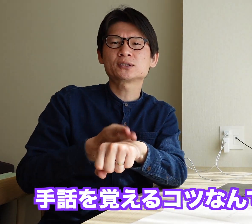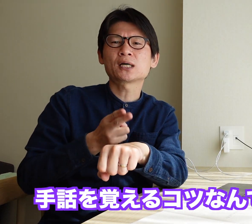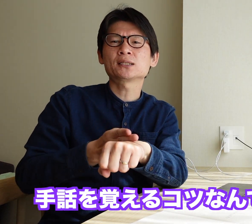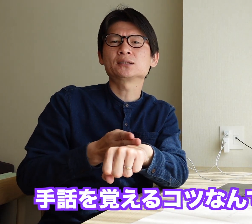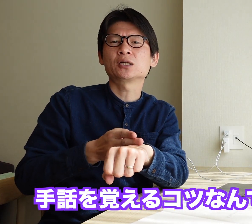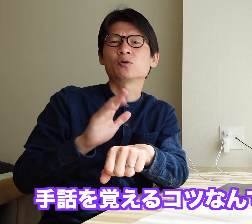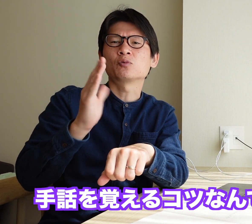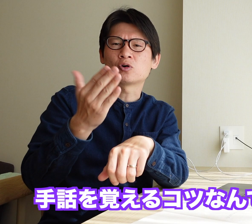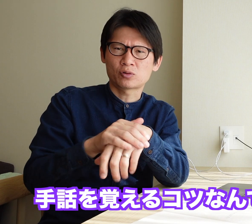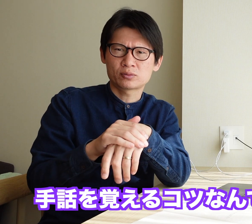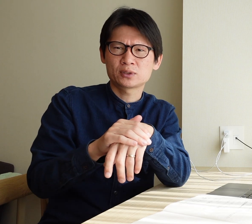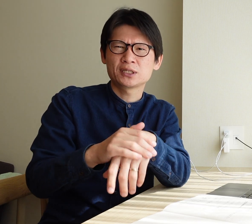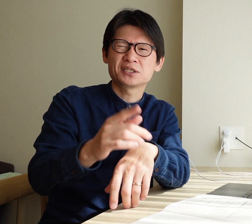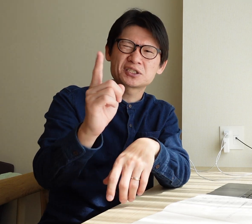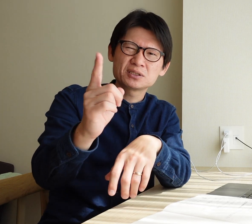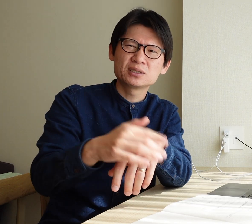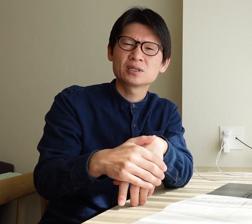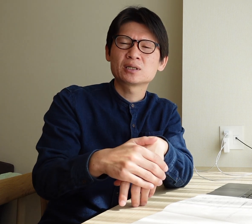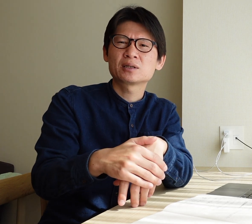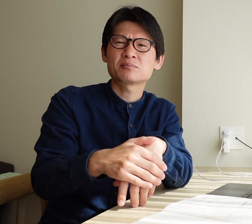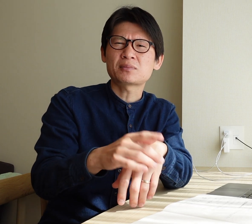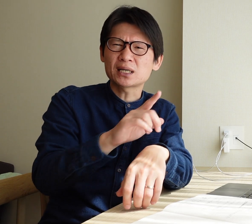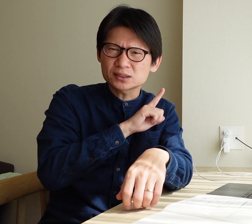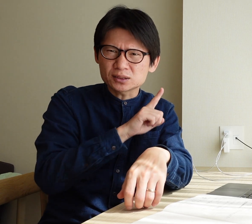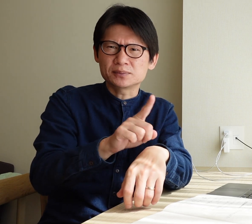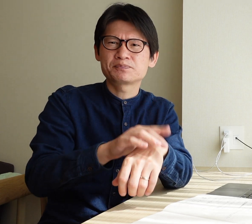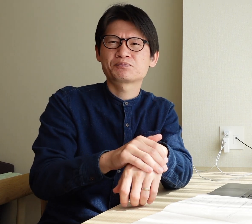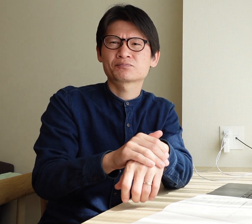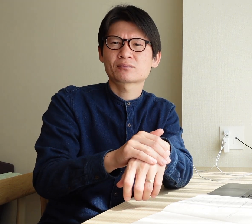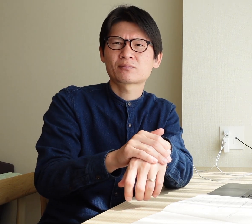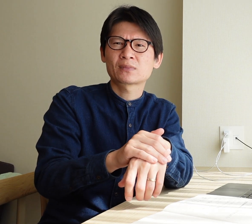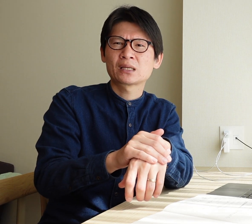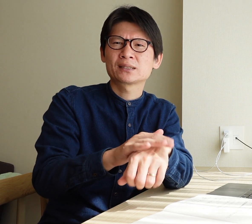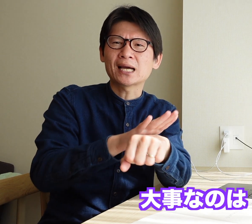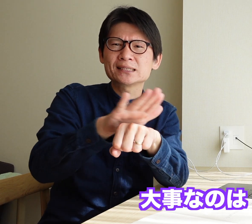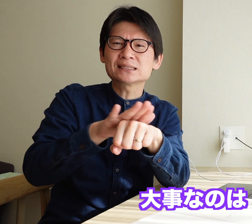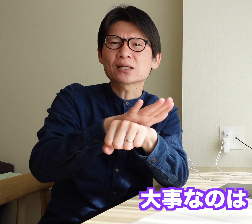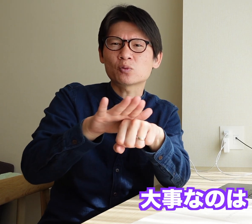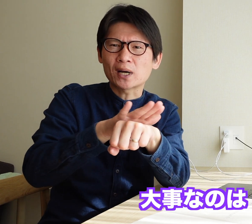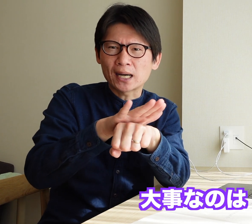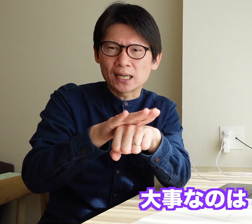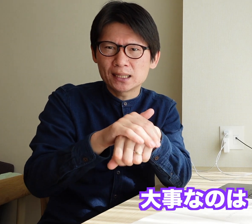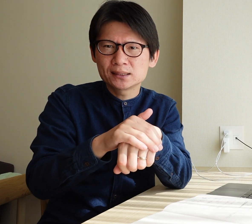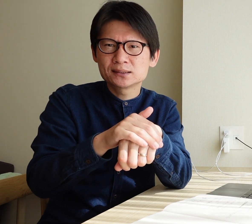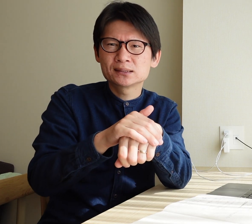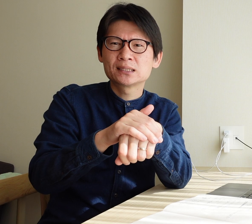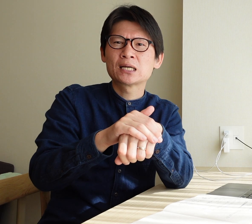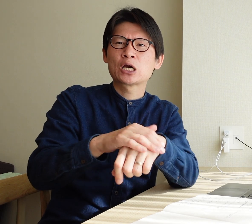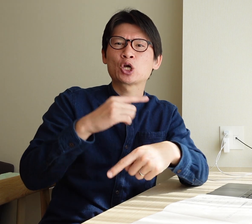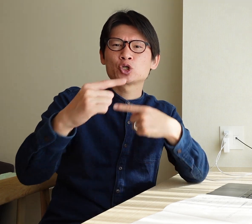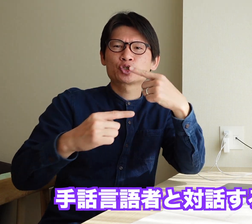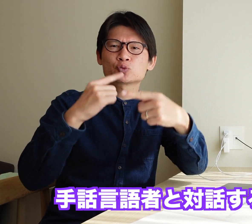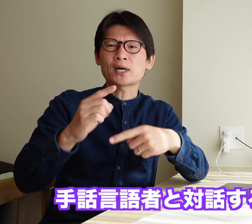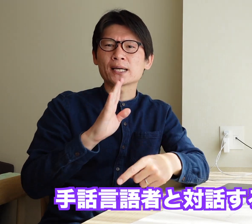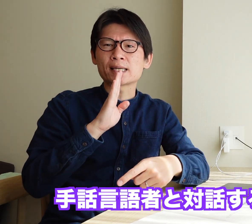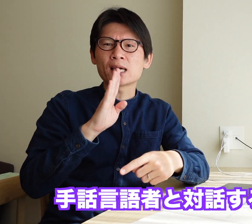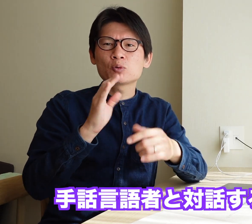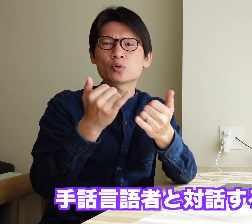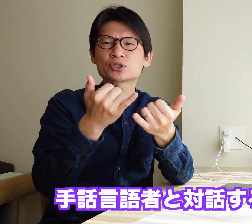なんですけども、まず大事なのは、手話言語者